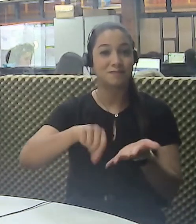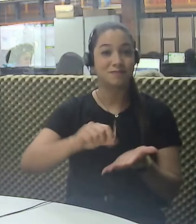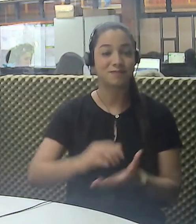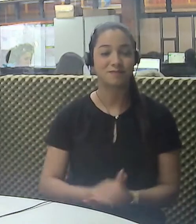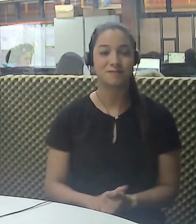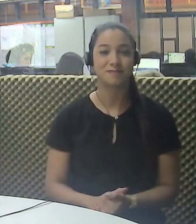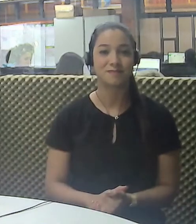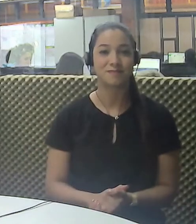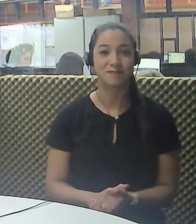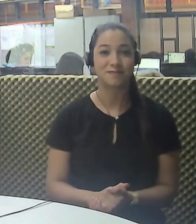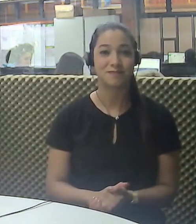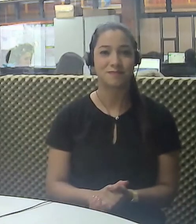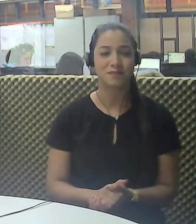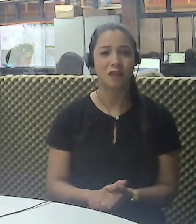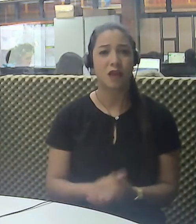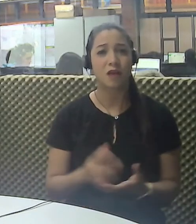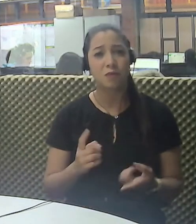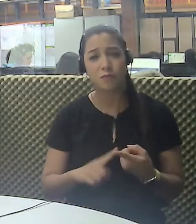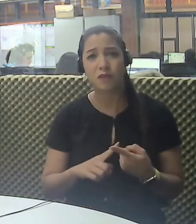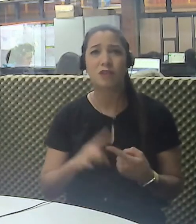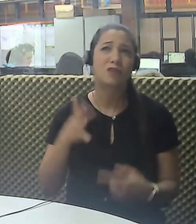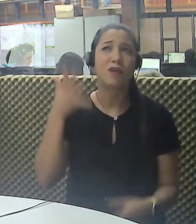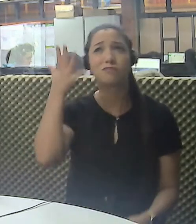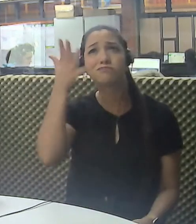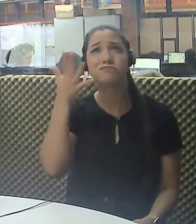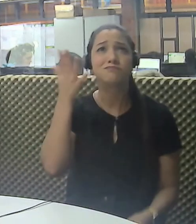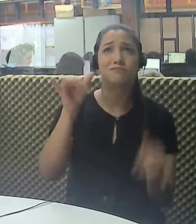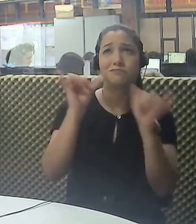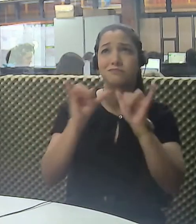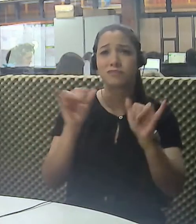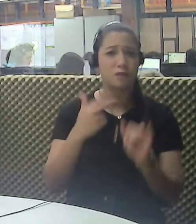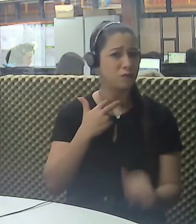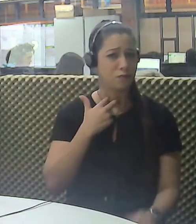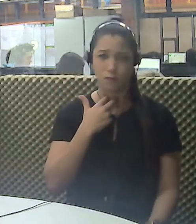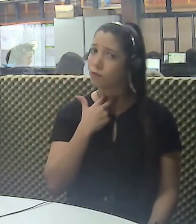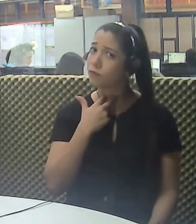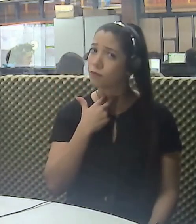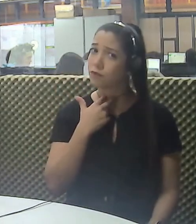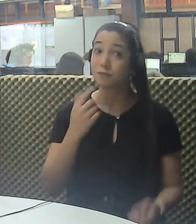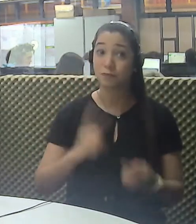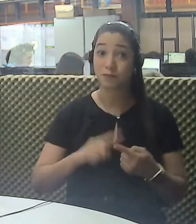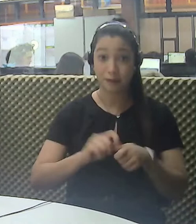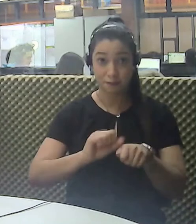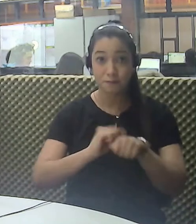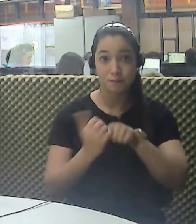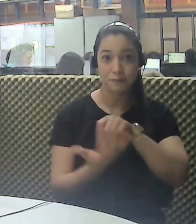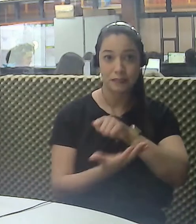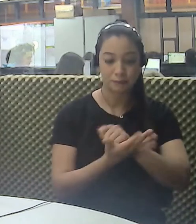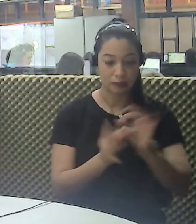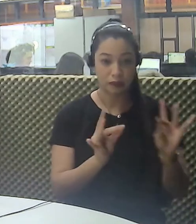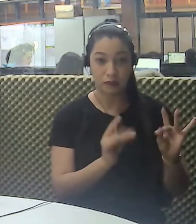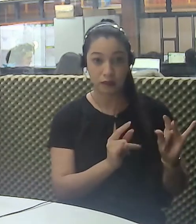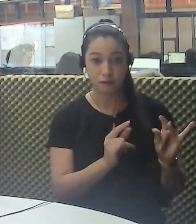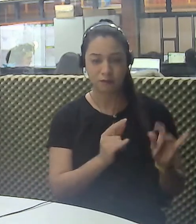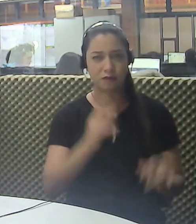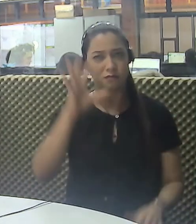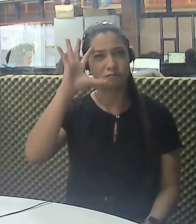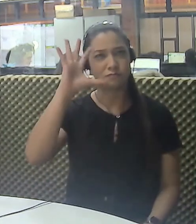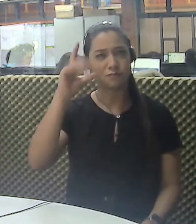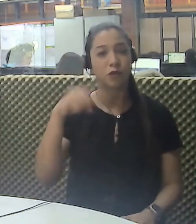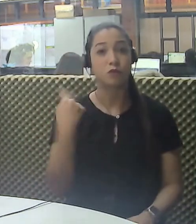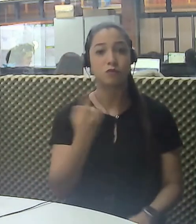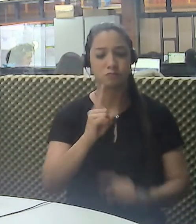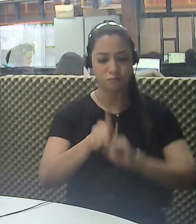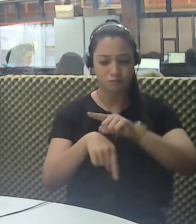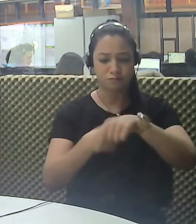cadastrados. Ele não pode ficar só no discurso. Depois da pandemia, eu decidi que nós temos que